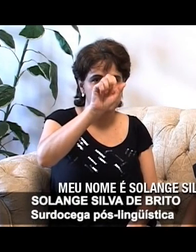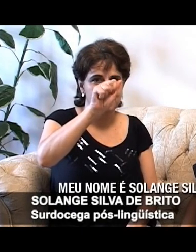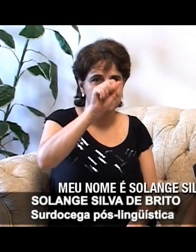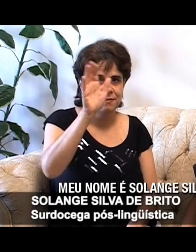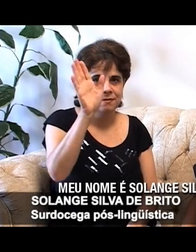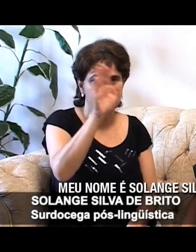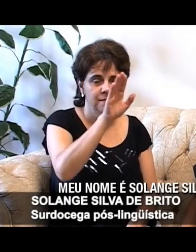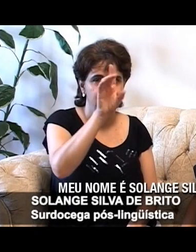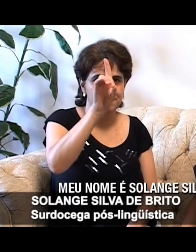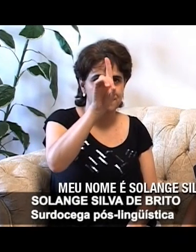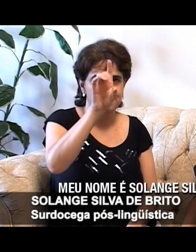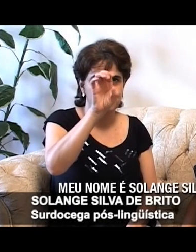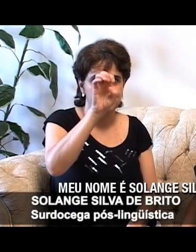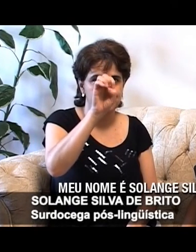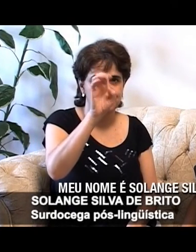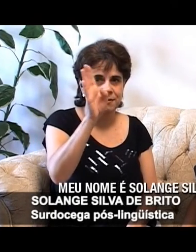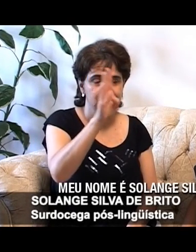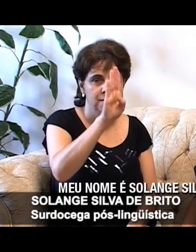Silva